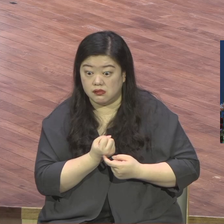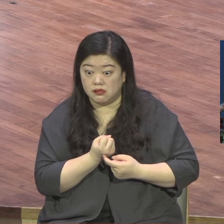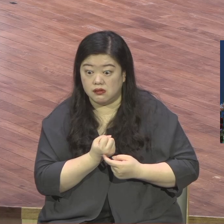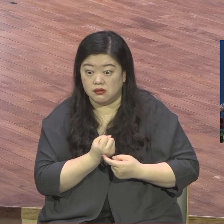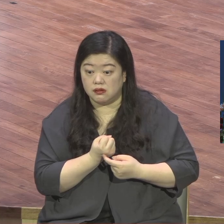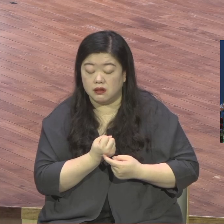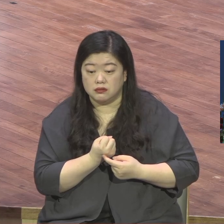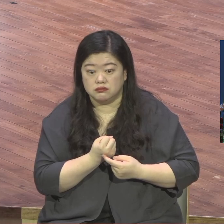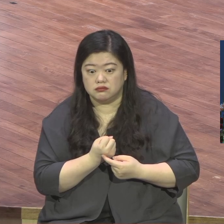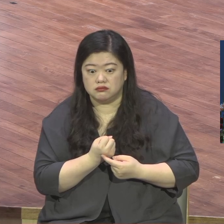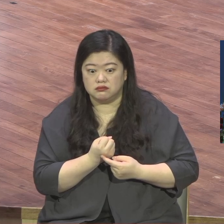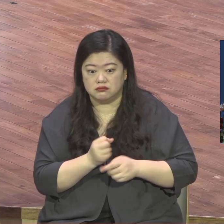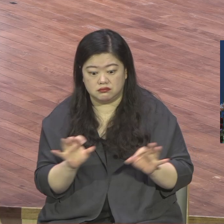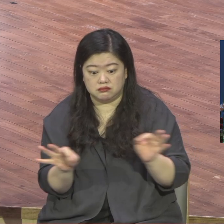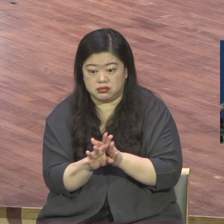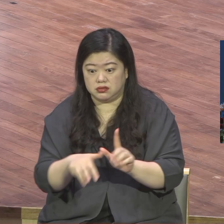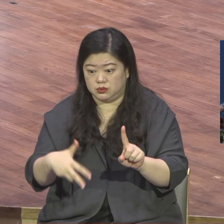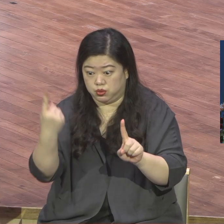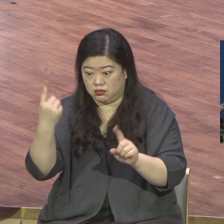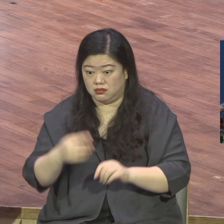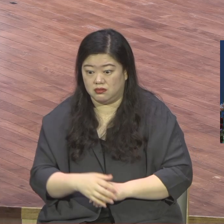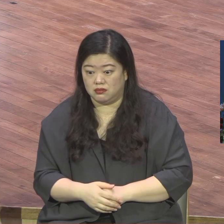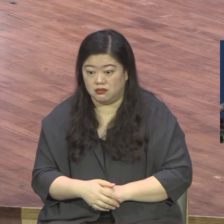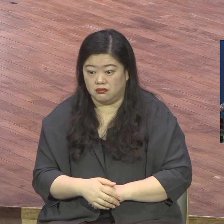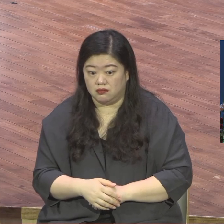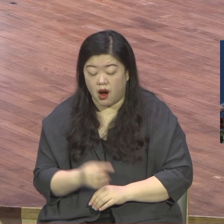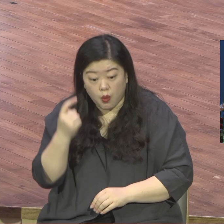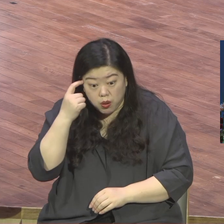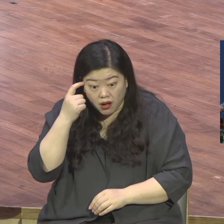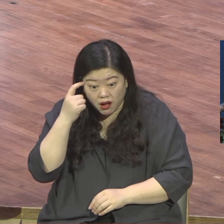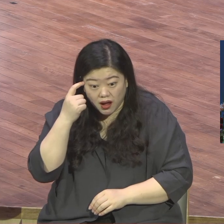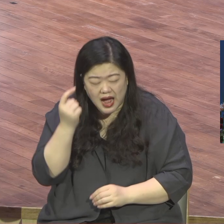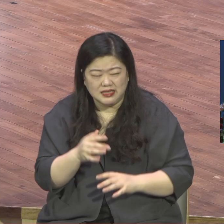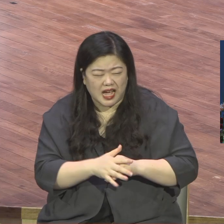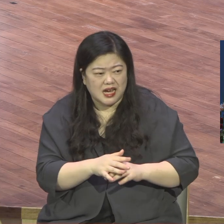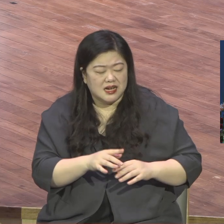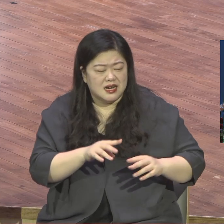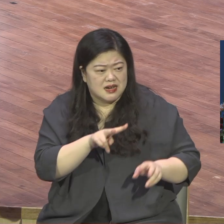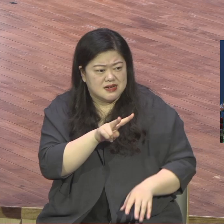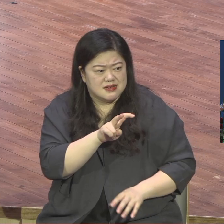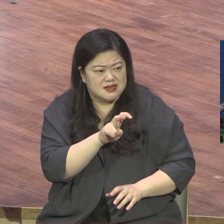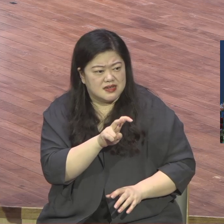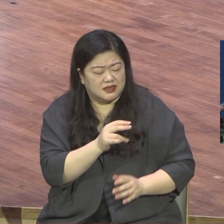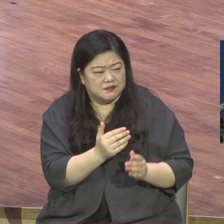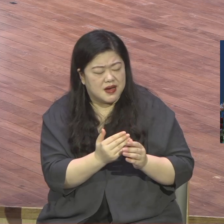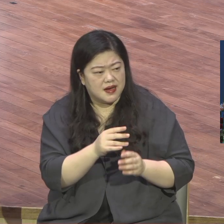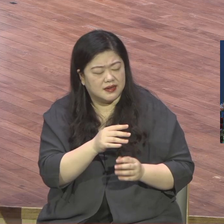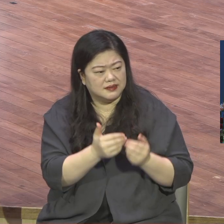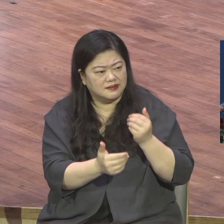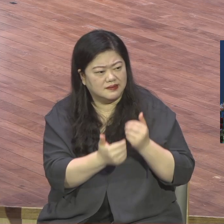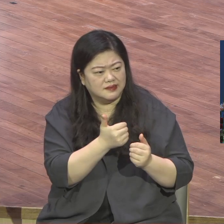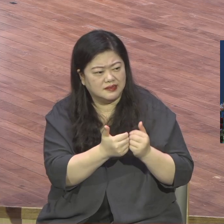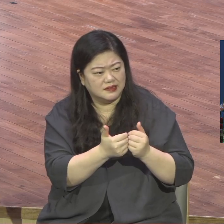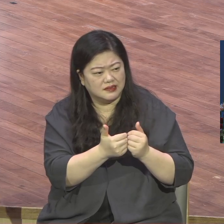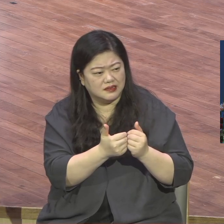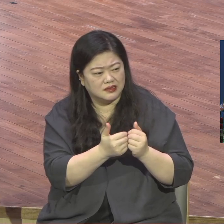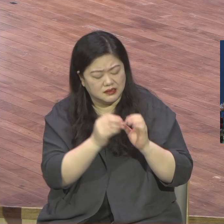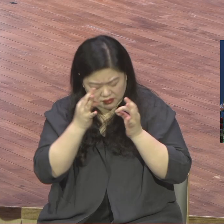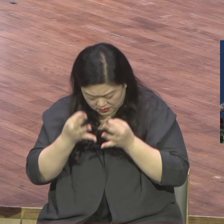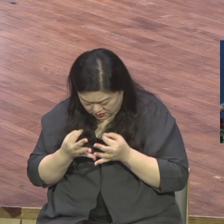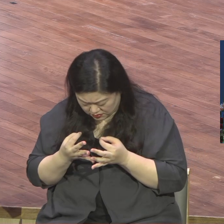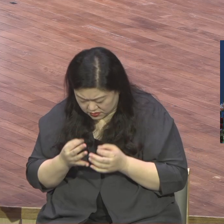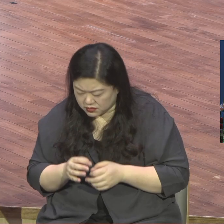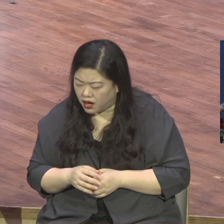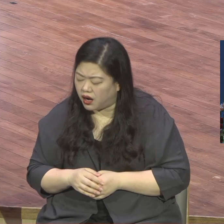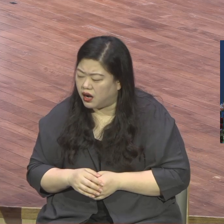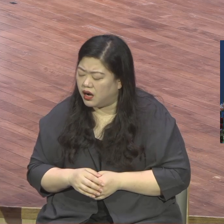게 누구를 미울 자격도 없어. 나는 하나님 사랑을 받고 나니까 내가 내 꼬라지를 알아야지 뭐 누구를 비판하고